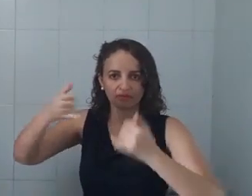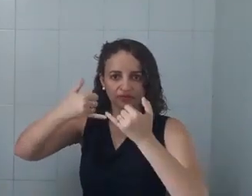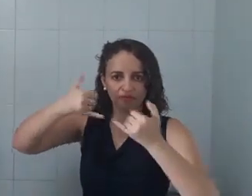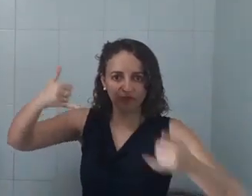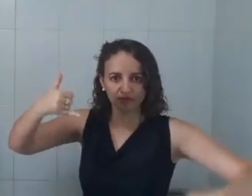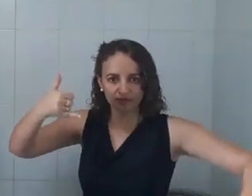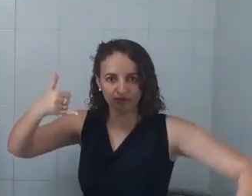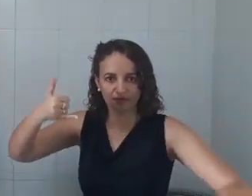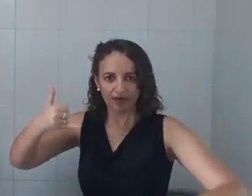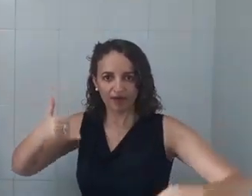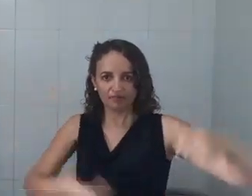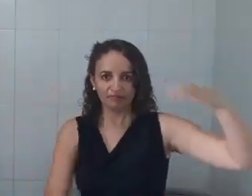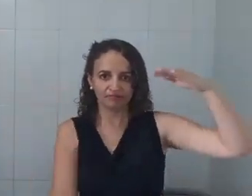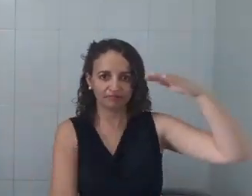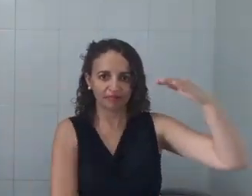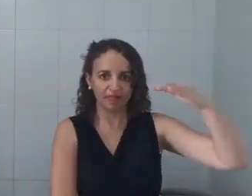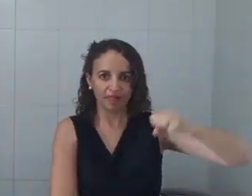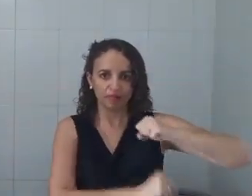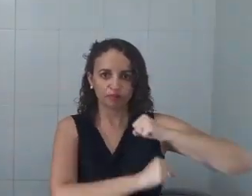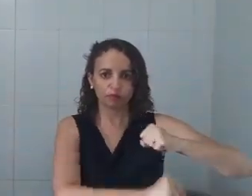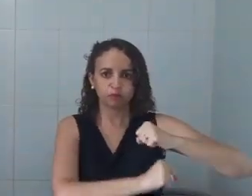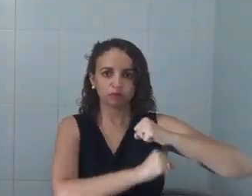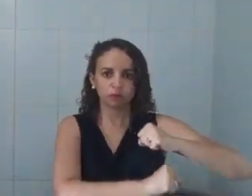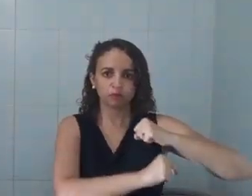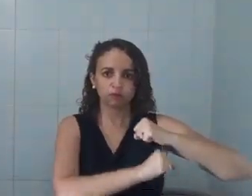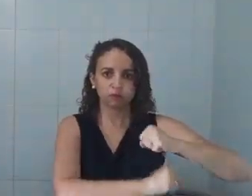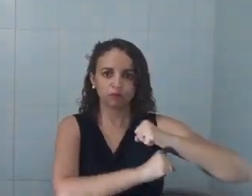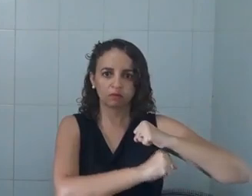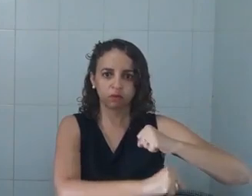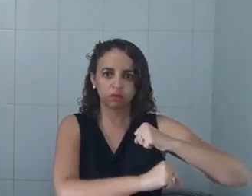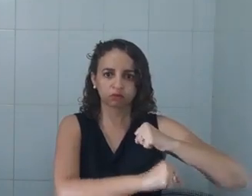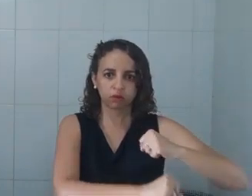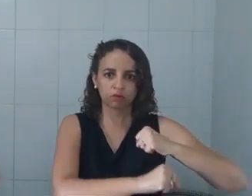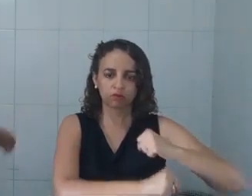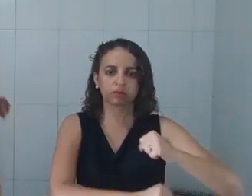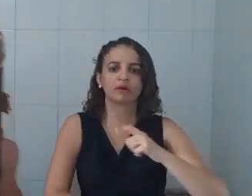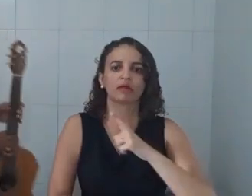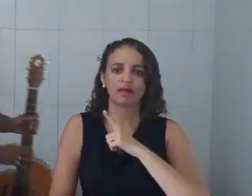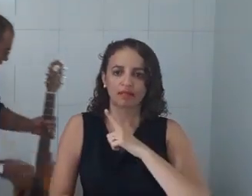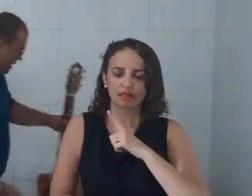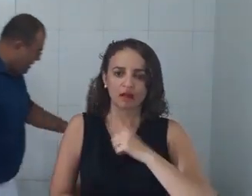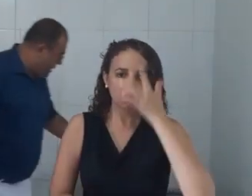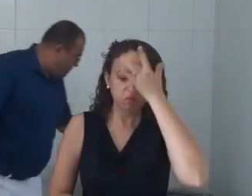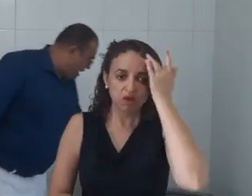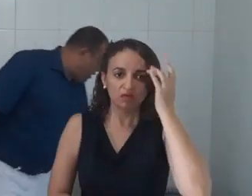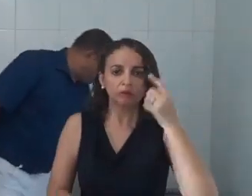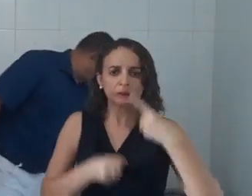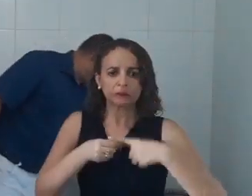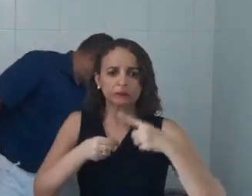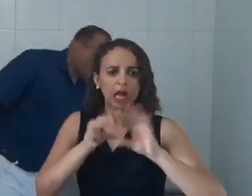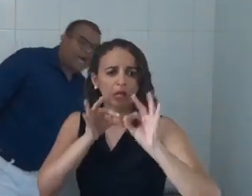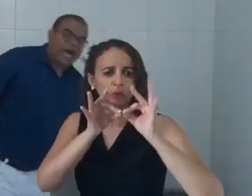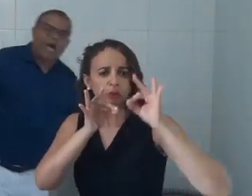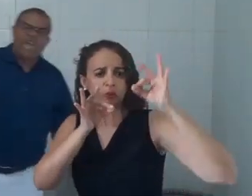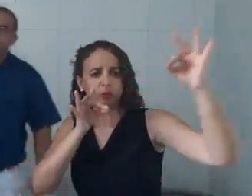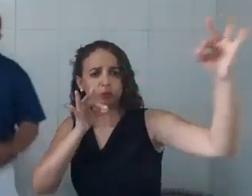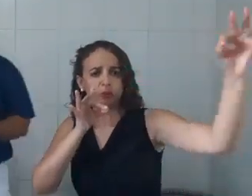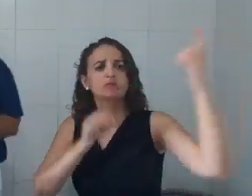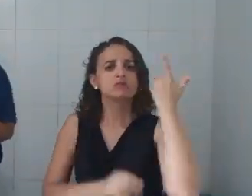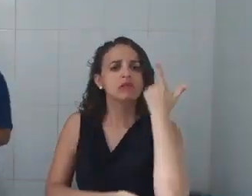nós podemos colocar aquilo lá no final da cidade, as pessoas vão ouvir. Então é essa ideia que Paulo dá